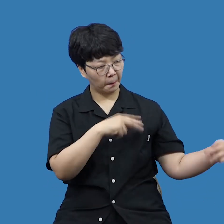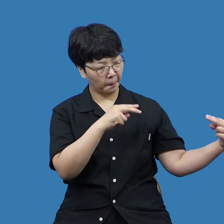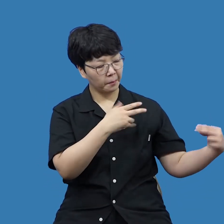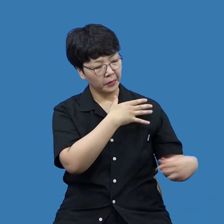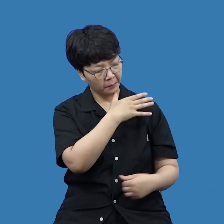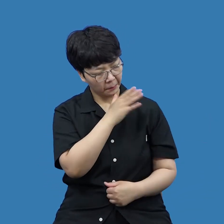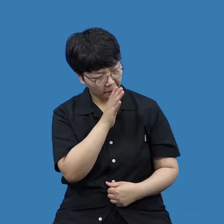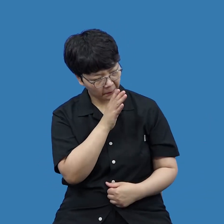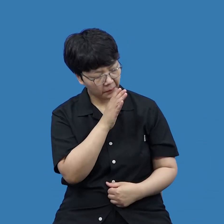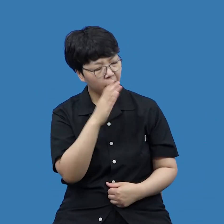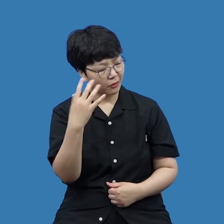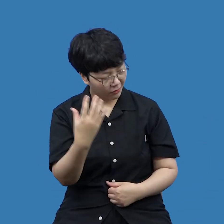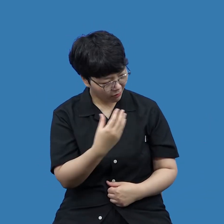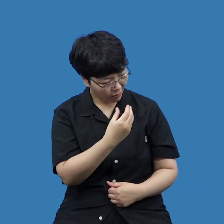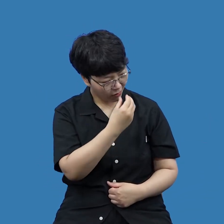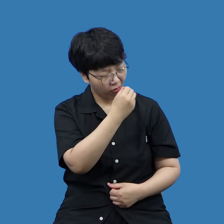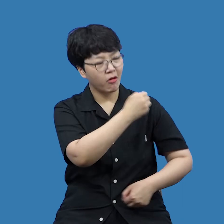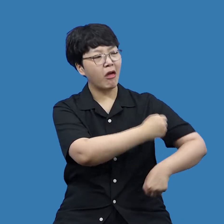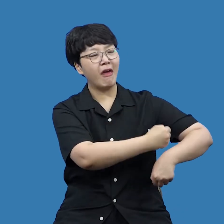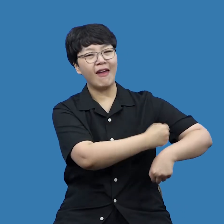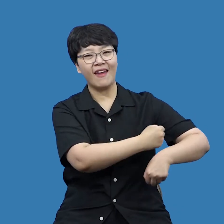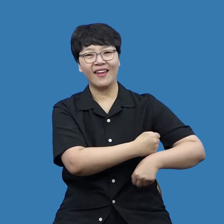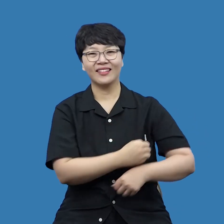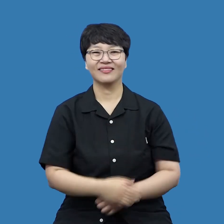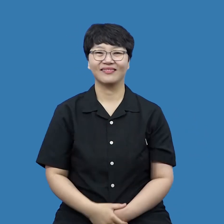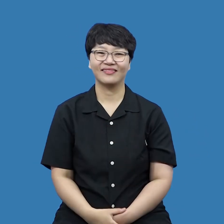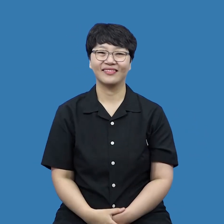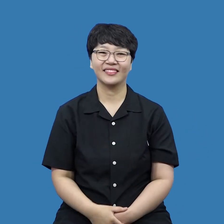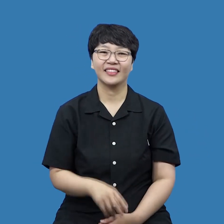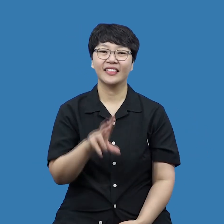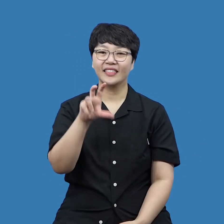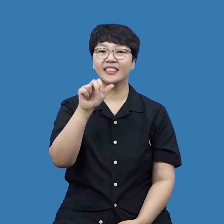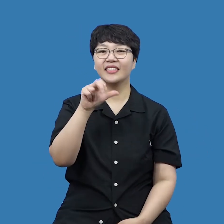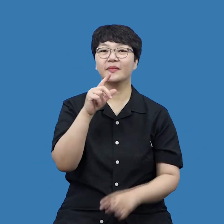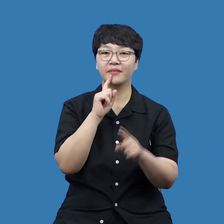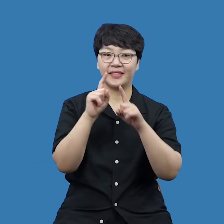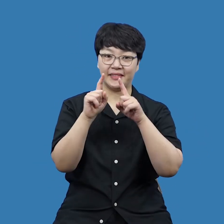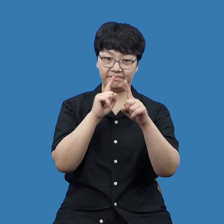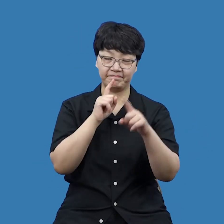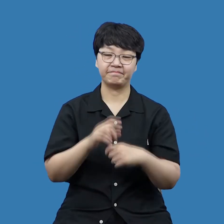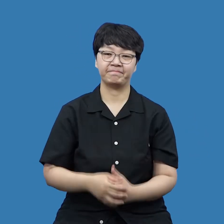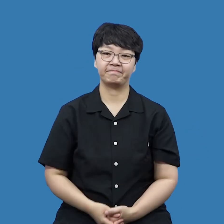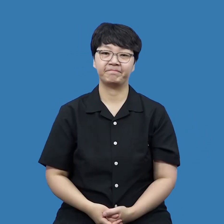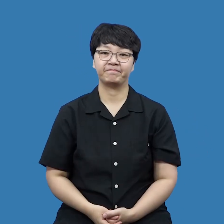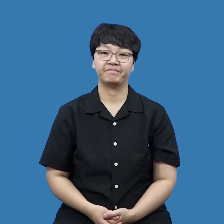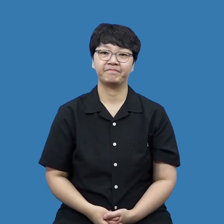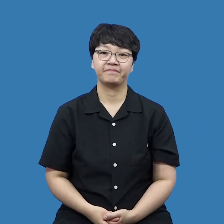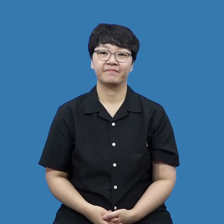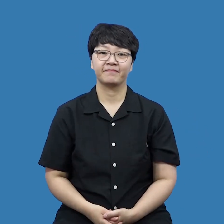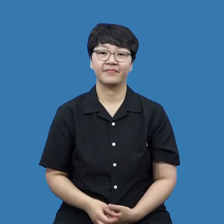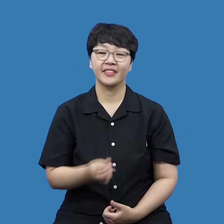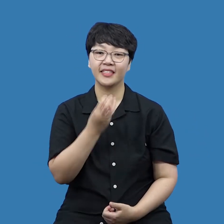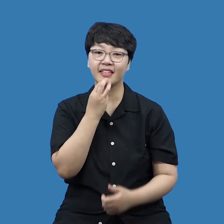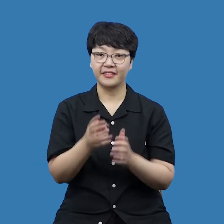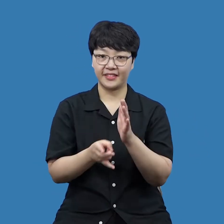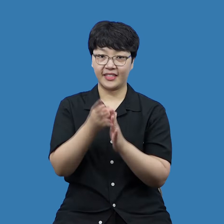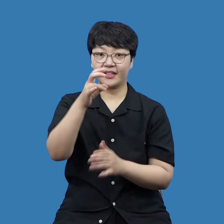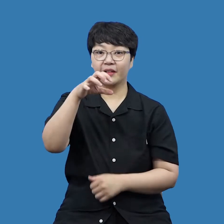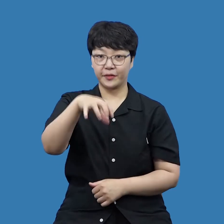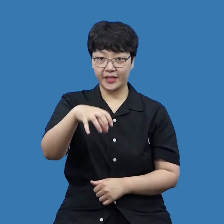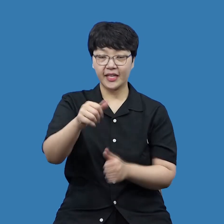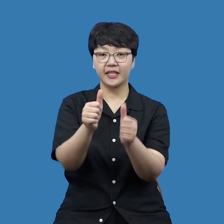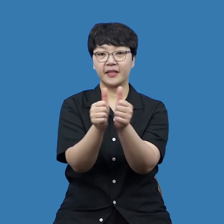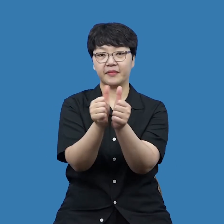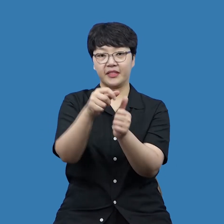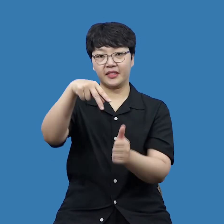경건하게 늙자. 네. 자, 25절 말씀을 함께 보겠어요. 25절에 보시면 예루살렘에